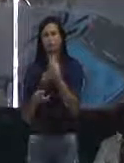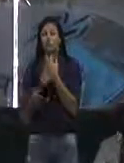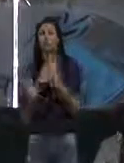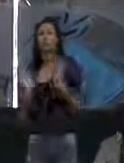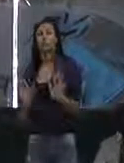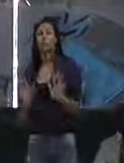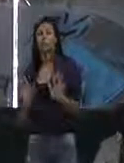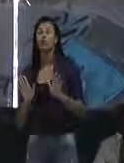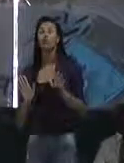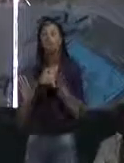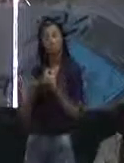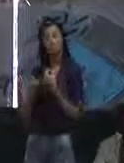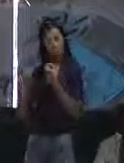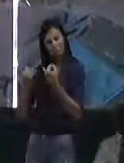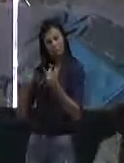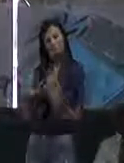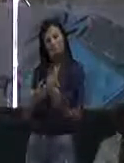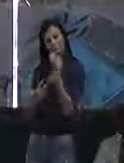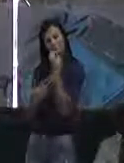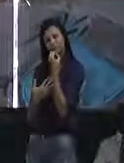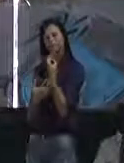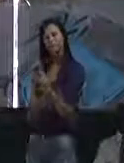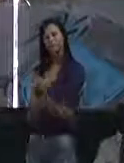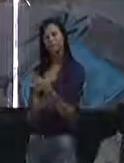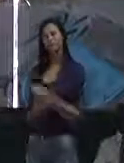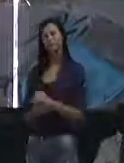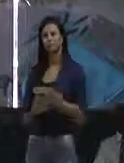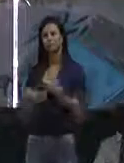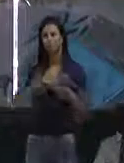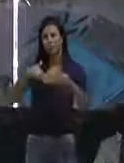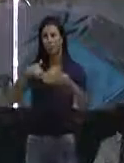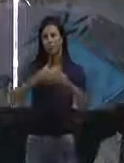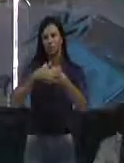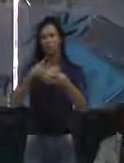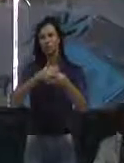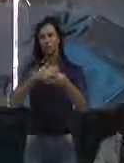trago uma receita boa para tratar.